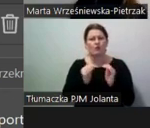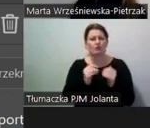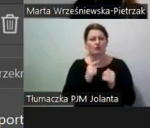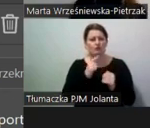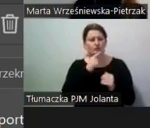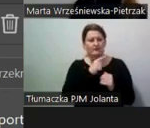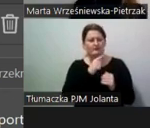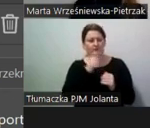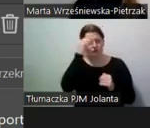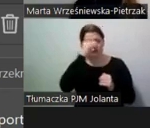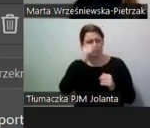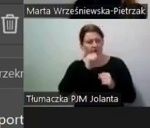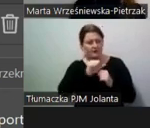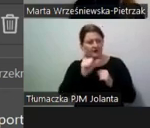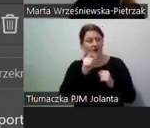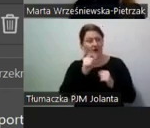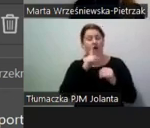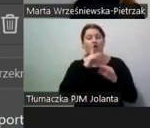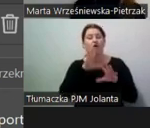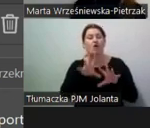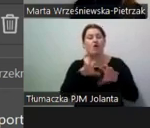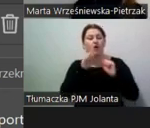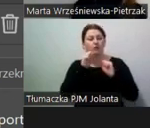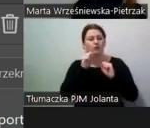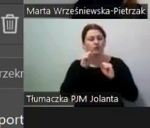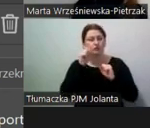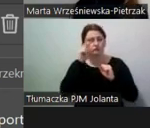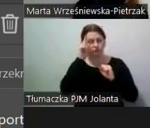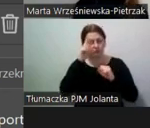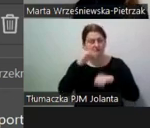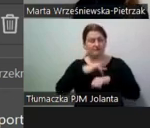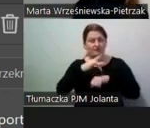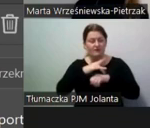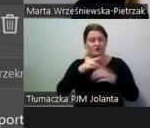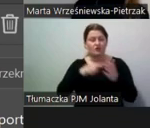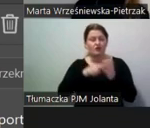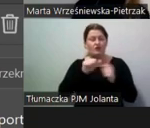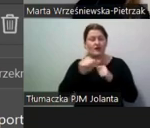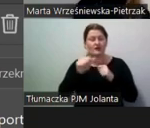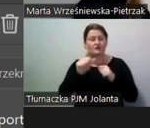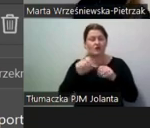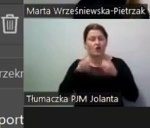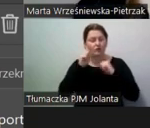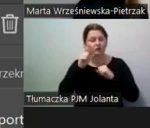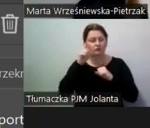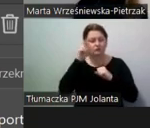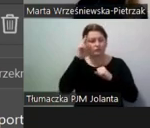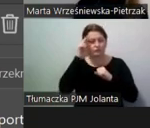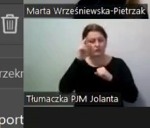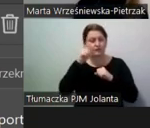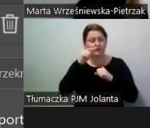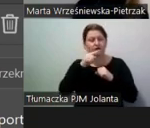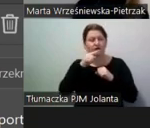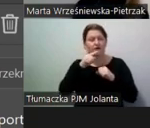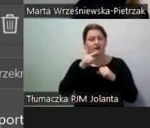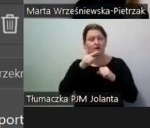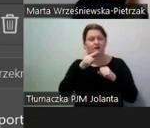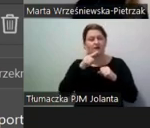natomiast interpretacja tego wyniku jest interpretacją, która należy do